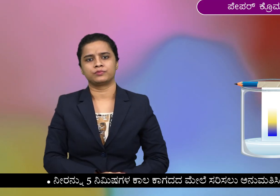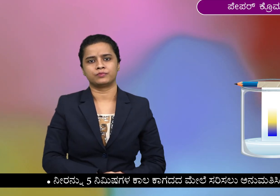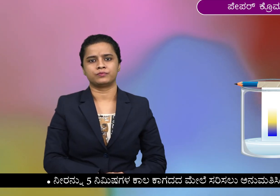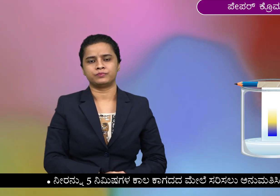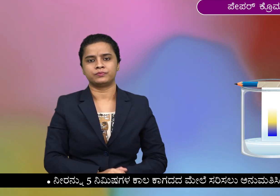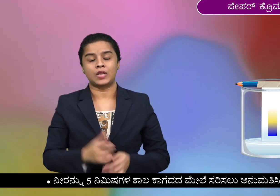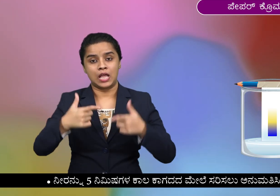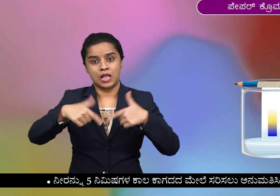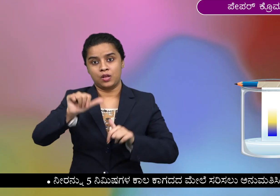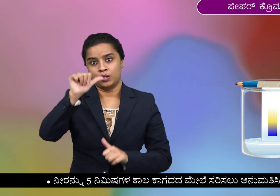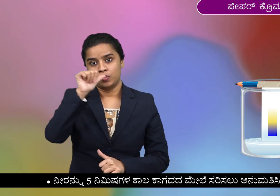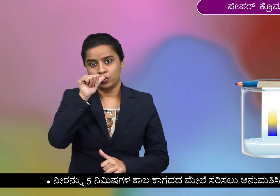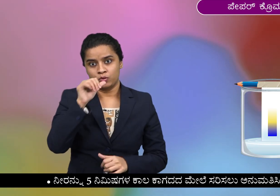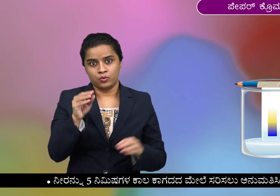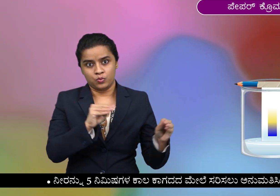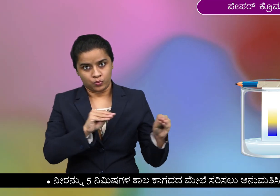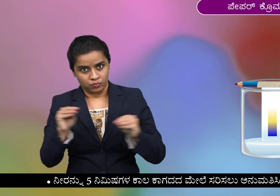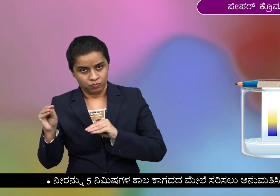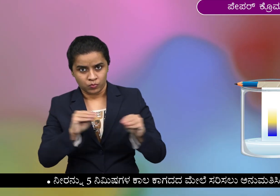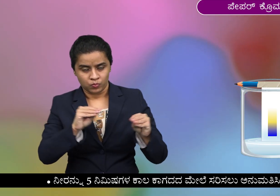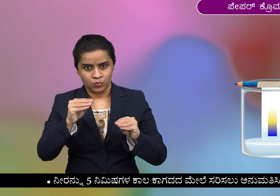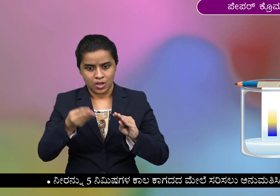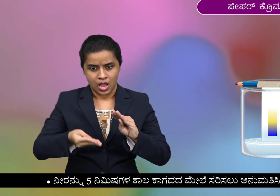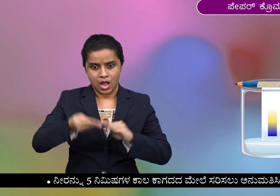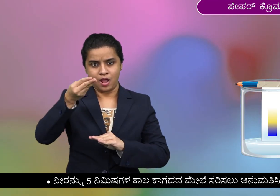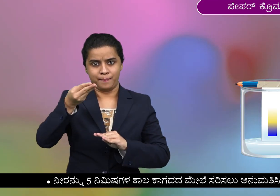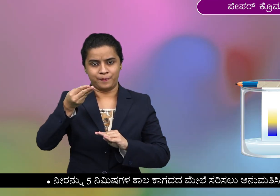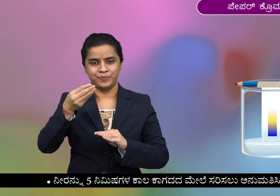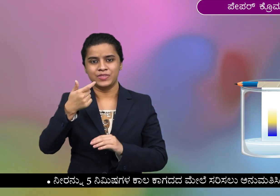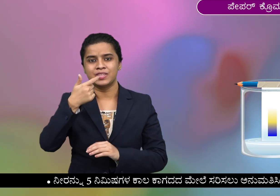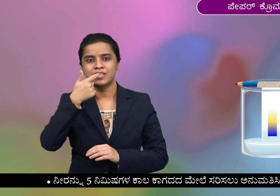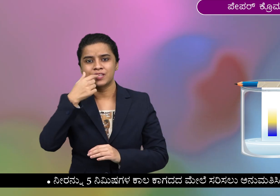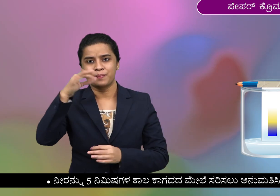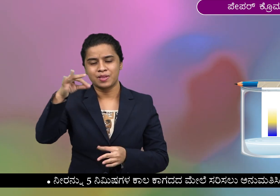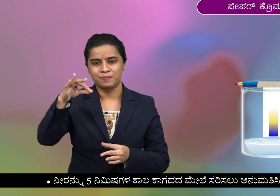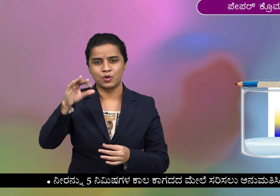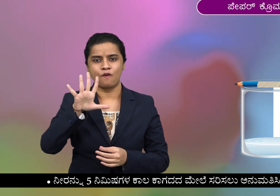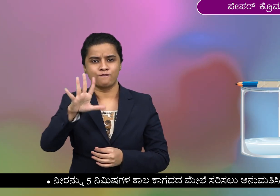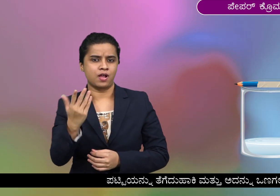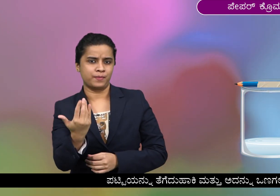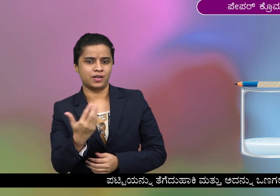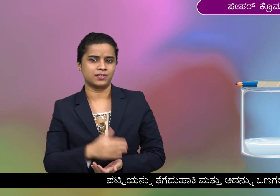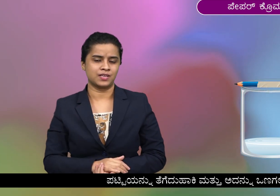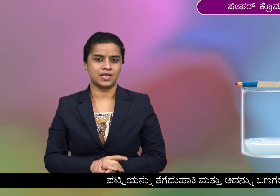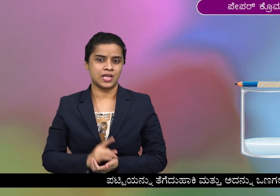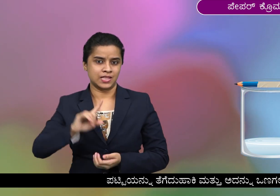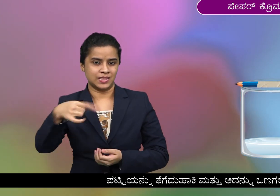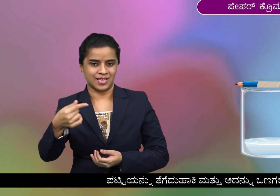ನೀರನ್ನು 5 ನಿಮಿಷಗಳ ಕಾಲ ಕಾಗದದ ಮೇಲೆ ಸರಿಸಲು ಅನುಮತಿಸಿ ಮತ್ತು ನಂತರ ನೀರಿನಿಂದ ಪಟ್ಟಿಯನ್ನು ತೆಗೆದುಹಾಕಿ ಮತ್ತು